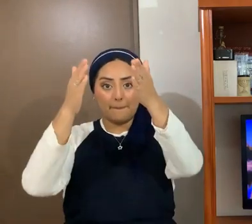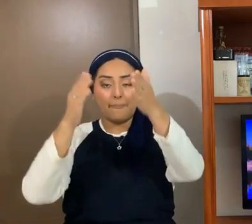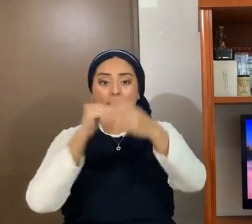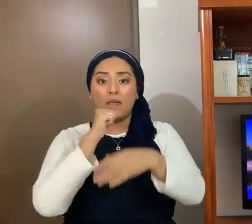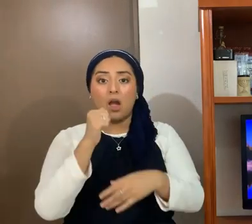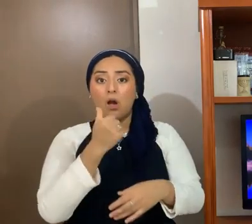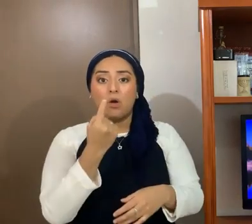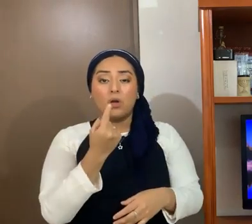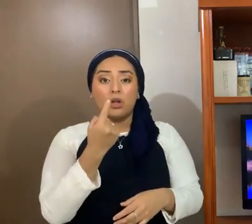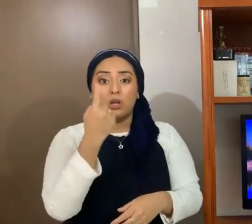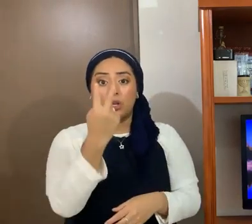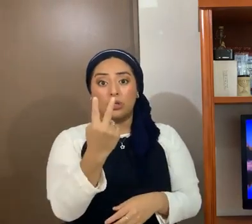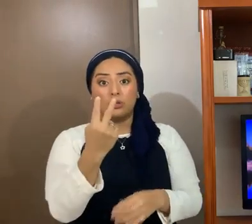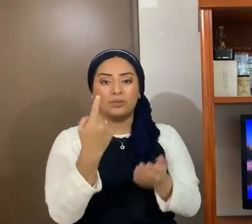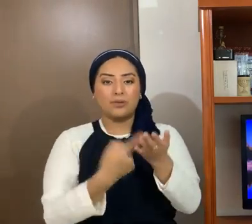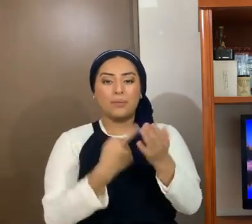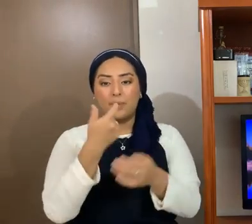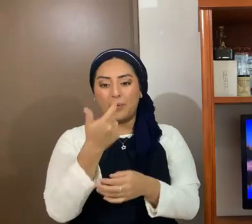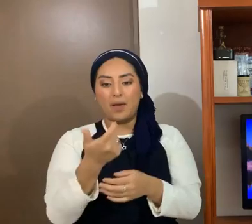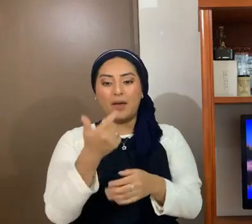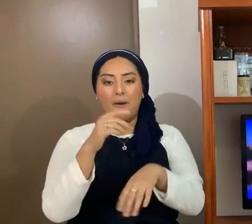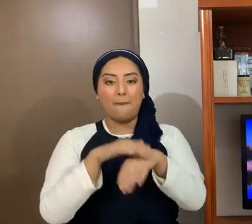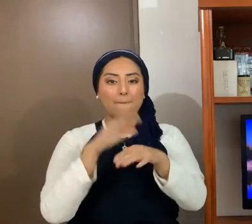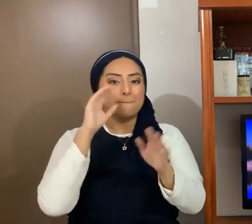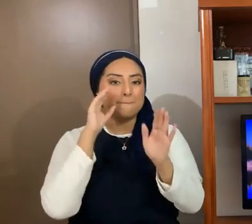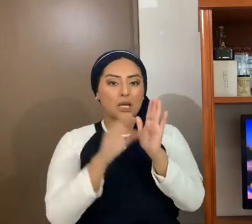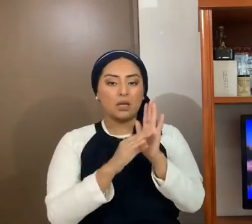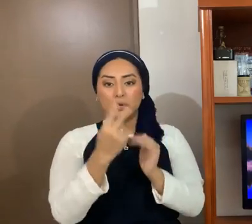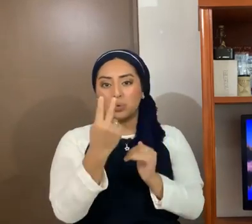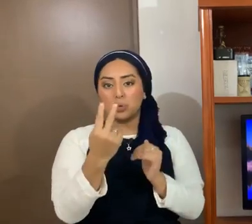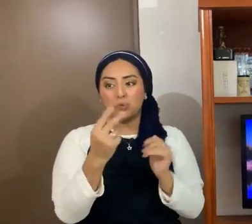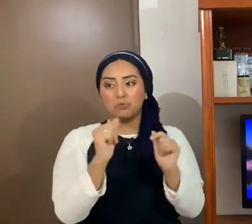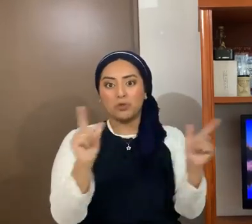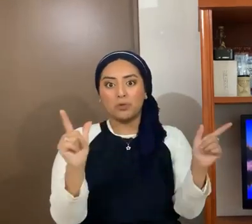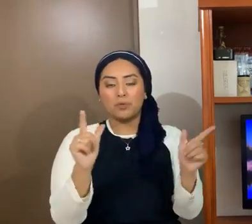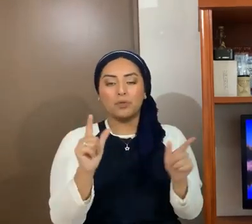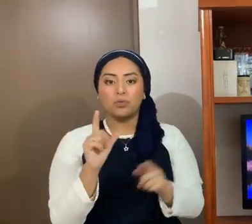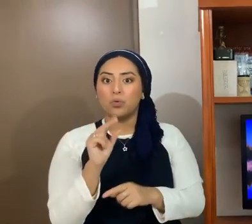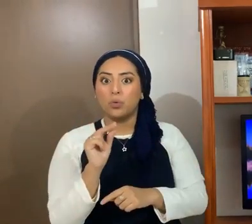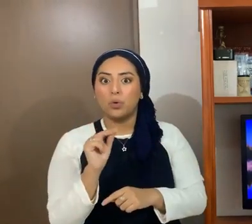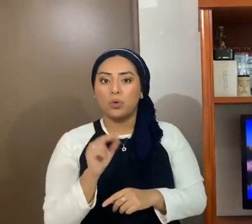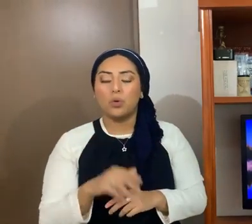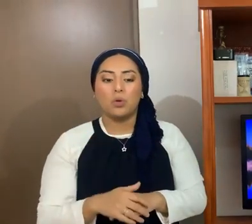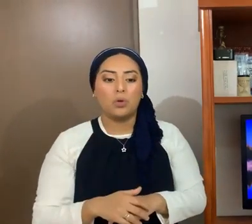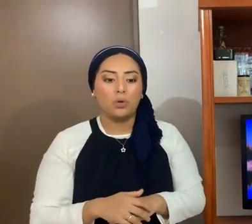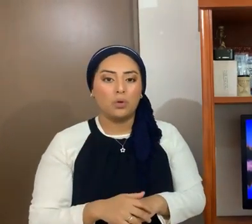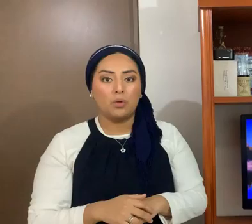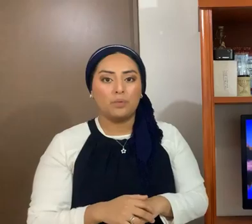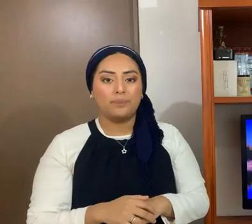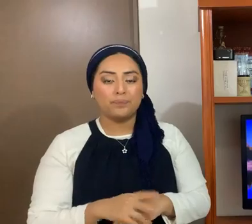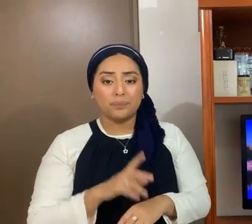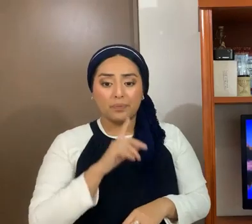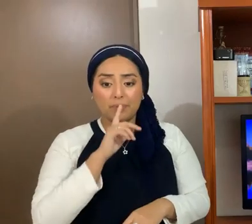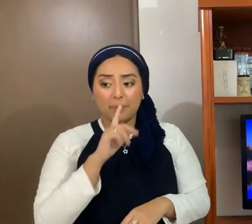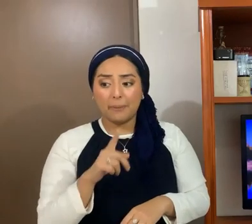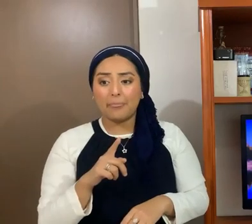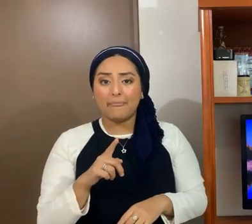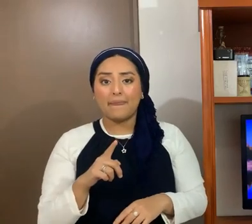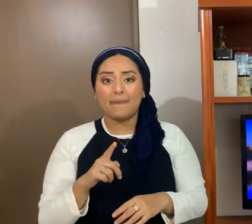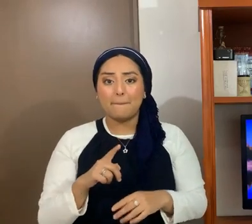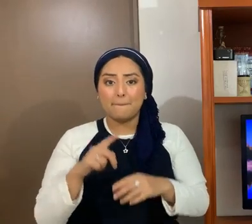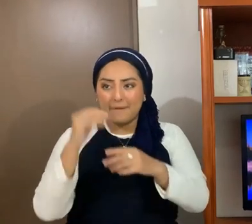2 columnas, como a veces las podemos ver en las ilustraciones, ¿verdad? 2 columnas de bronce y tan tan. No, estaban